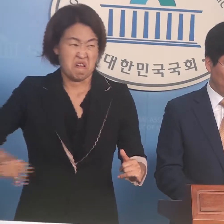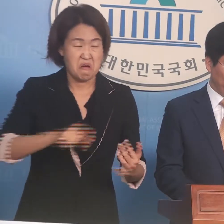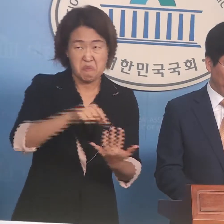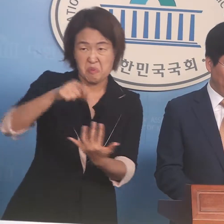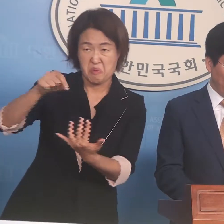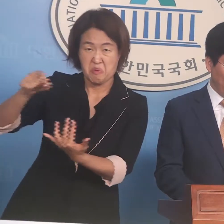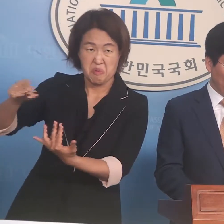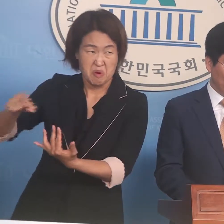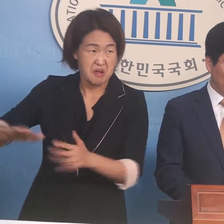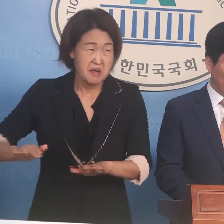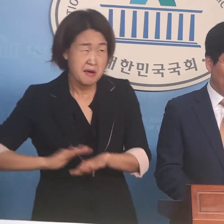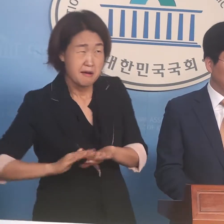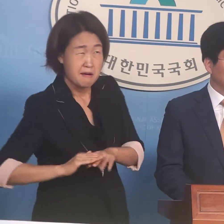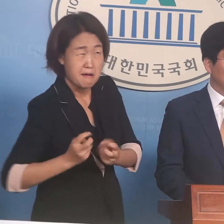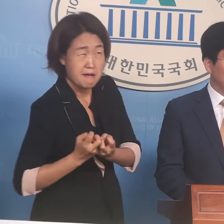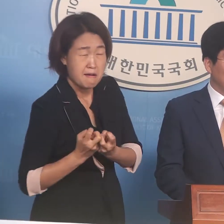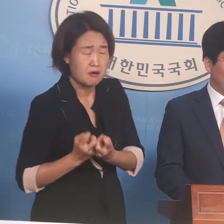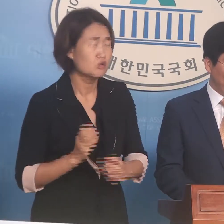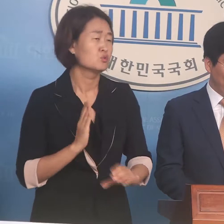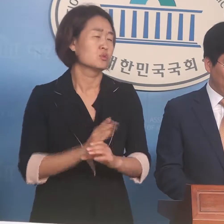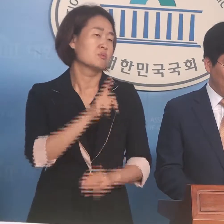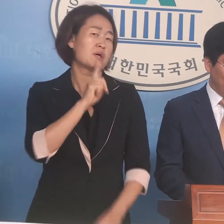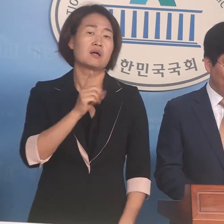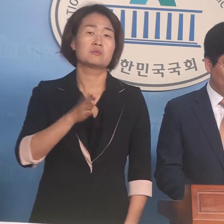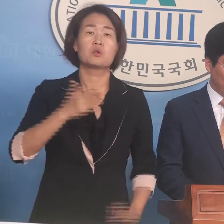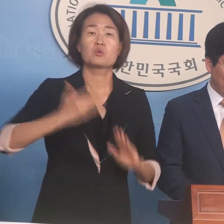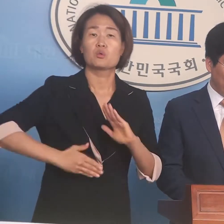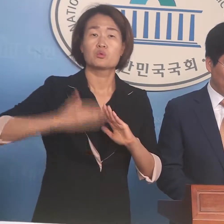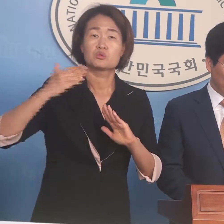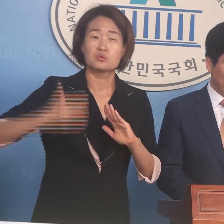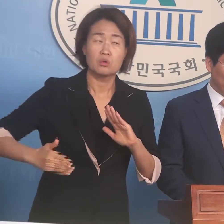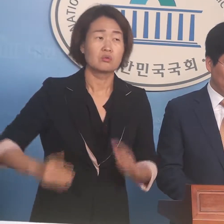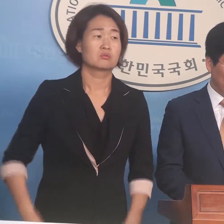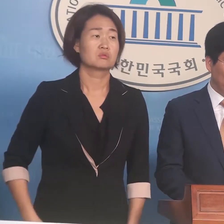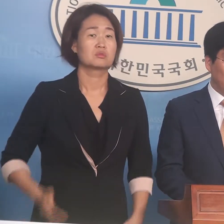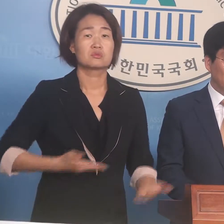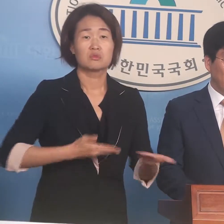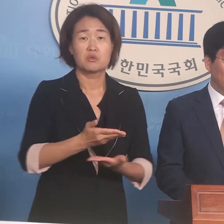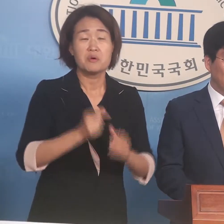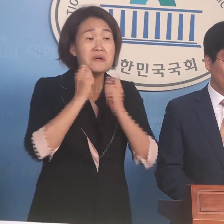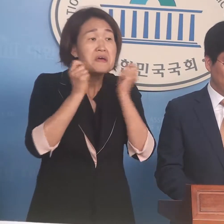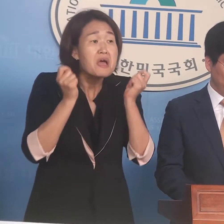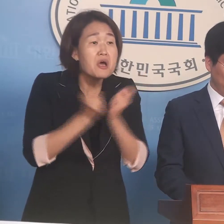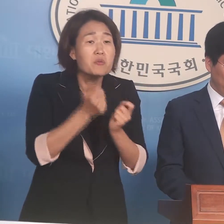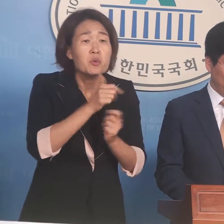있습니다. 공정위는 반면에 개인 변호사 한 명을 선임해서